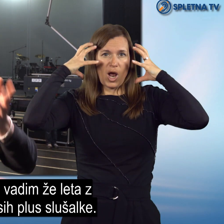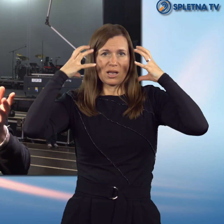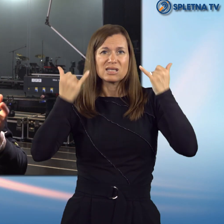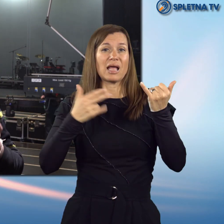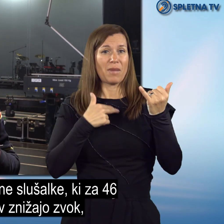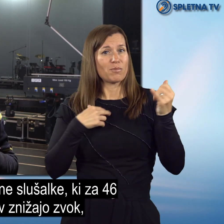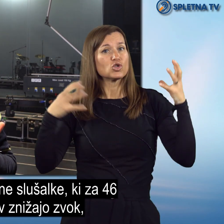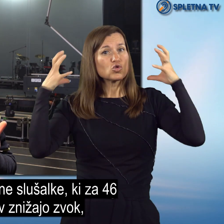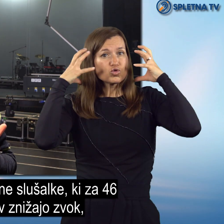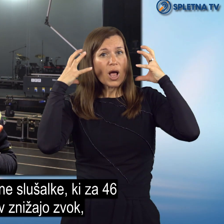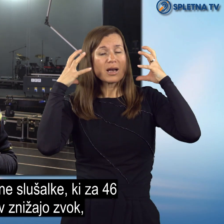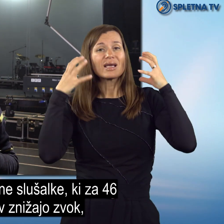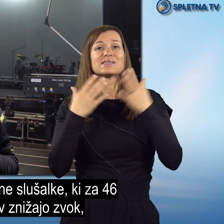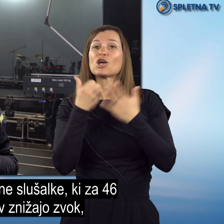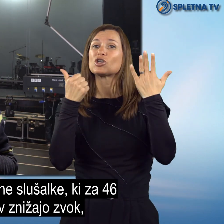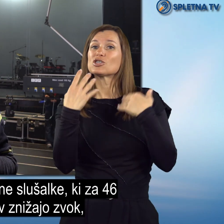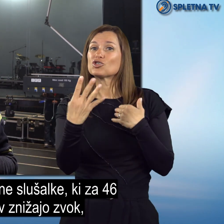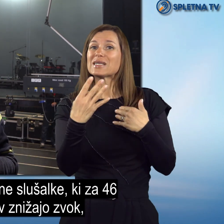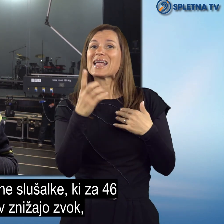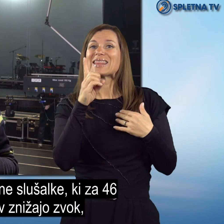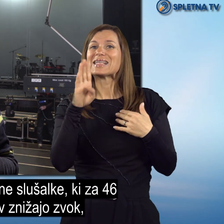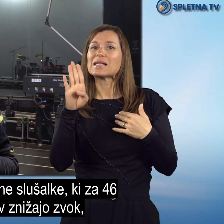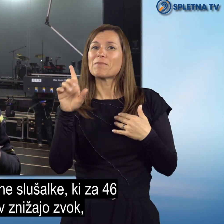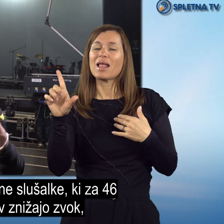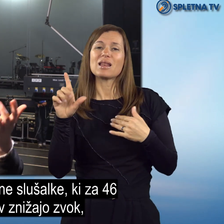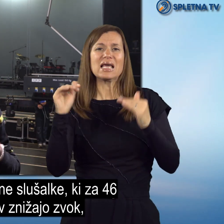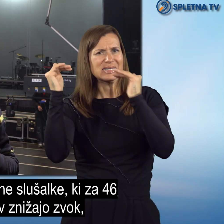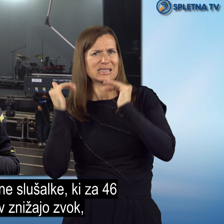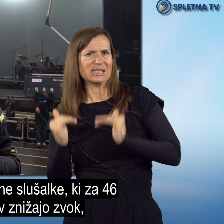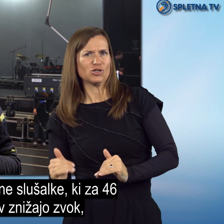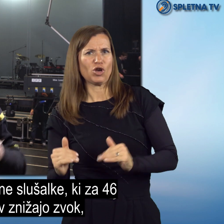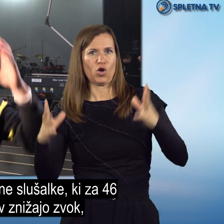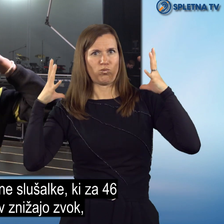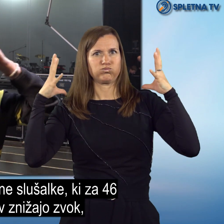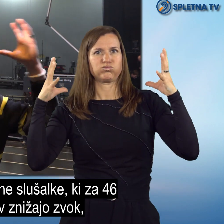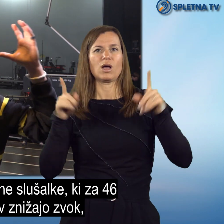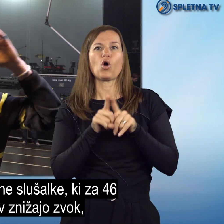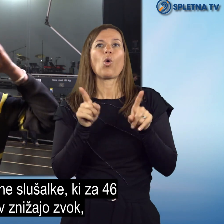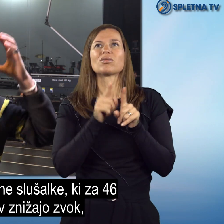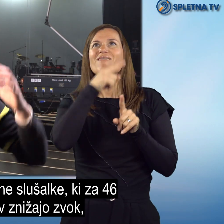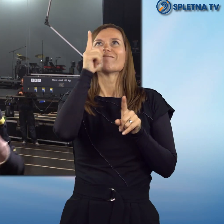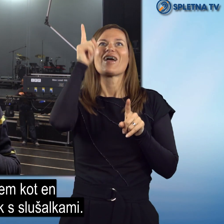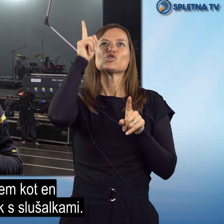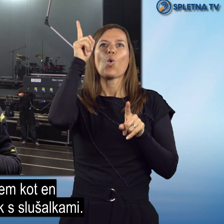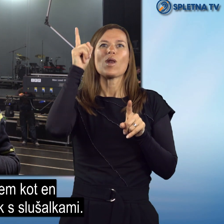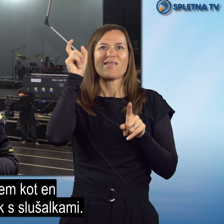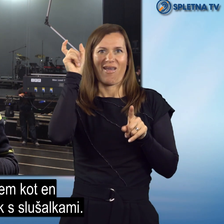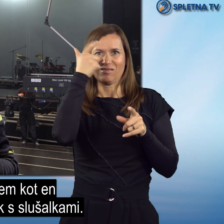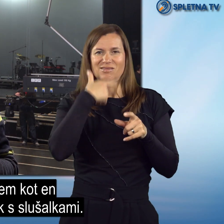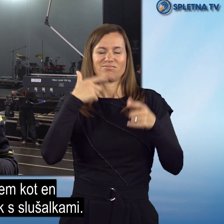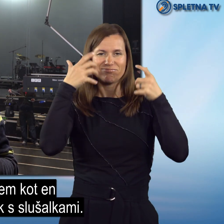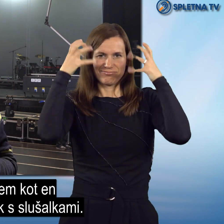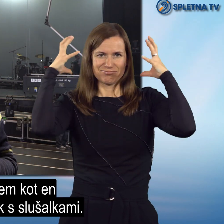slušalke. Trenutno sem si kupil ene slušalke, ki celo za 46 decibelov se znižajo in so take, ko en vesoljček zgledam v